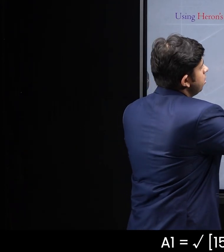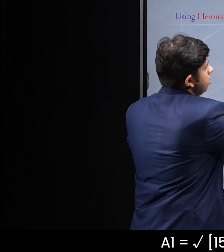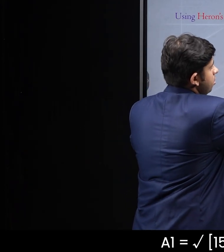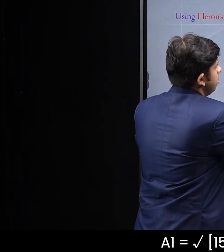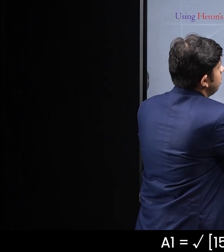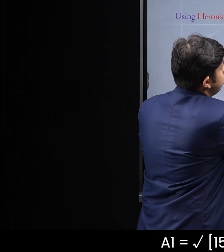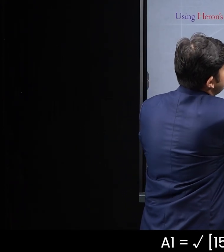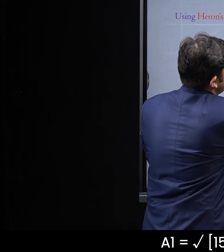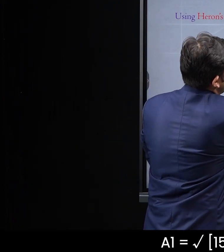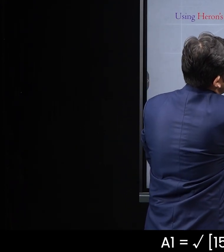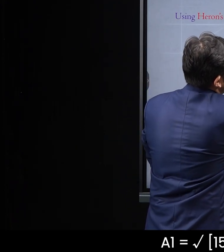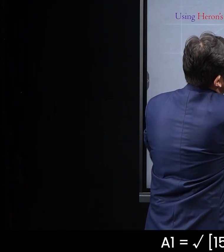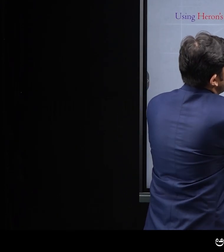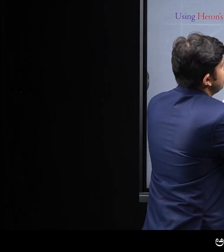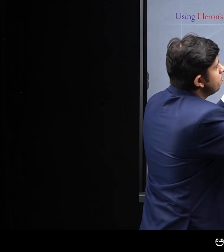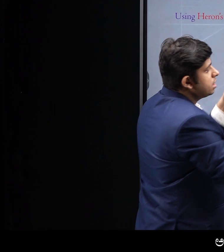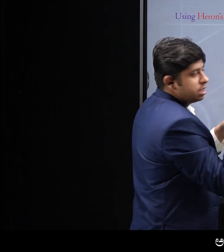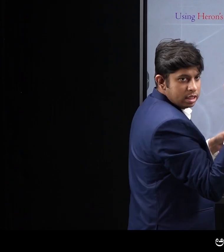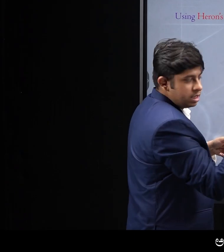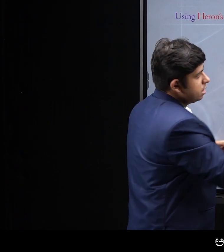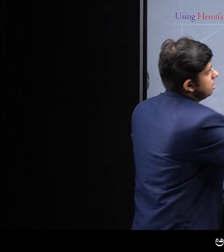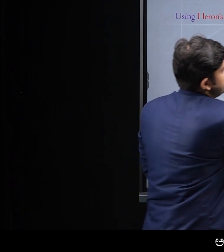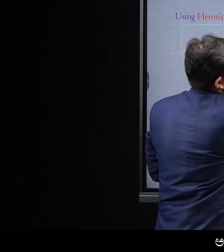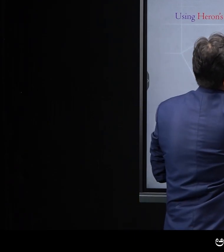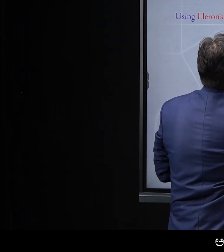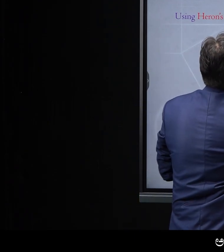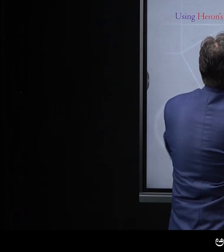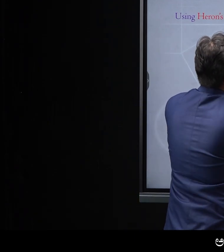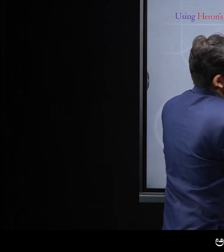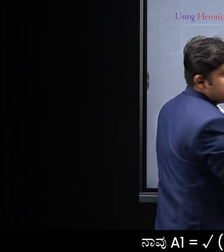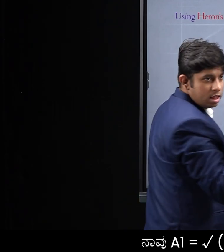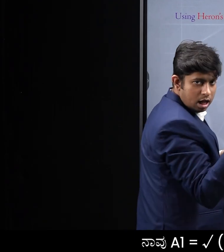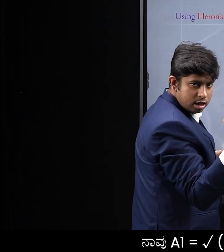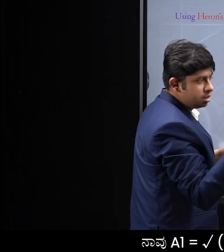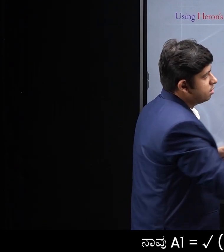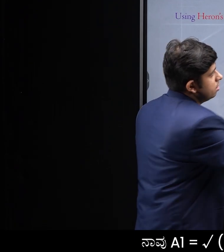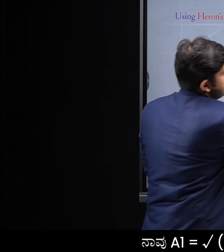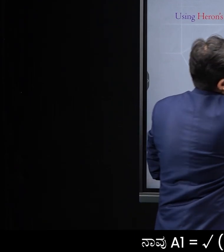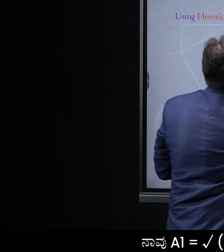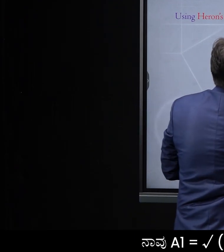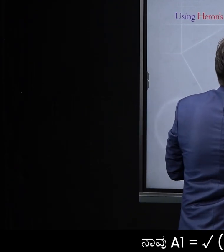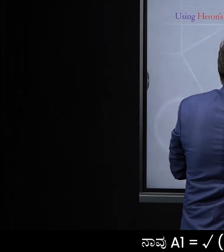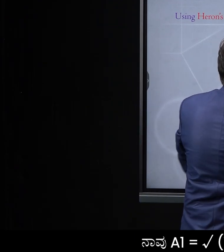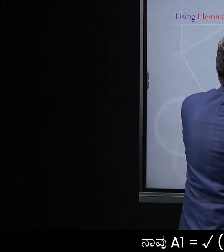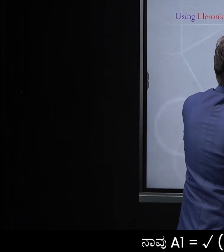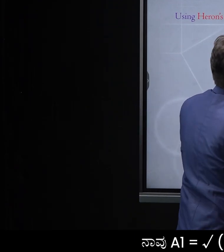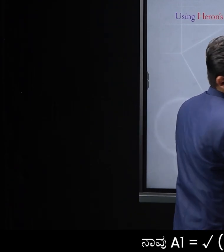5, 15 ಮೈನಸ್ 13. ಅವುಗಳನ್ನು ಪರಿಹರಿಸುವಲ್ಲಿ ನಾವು A1 ಸ್ಕ್ವೇರ್ ರೂಟ್ ಆಫ್ 15 ಇಂಟು 3 ಇಂಟು 10